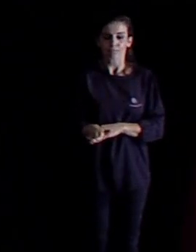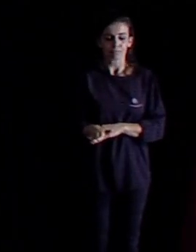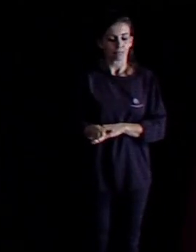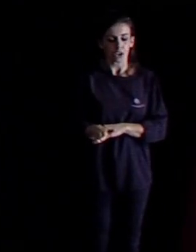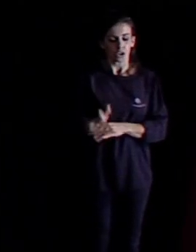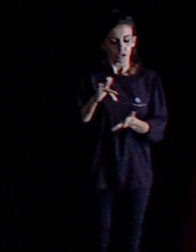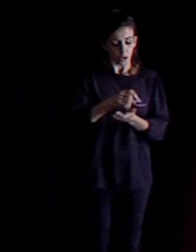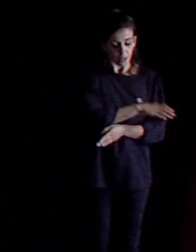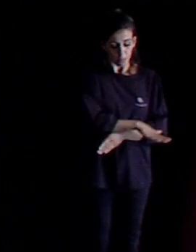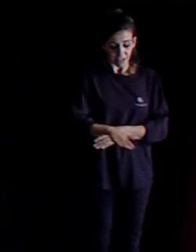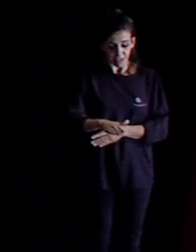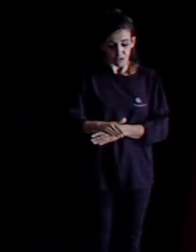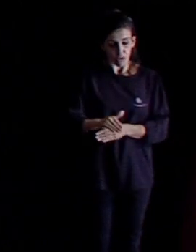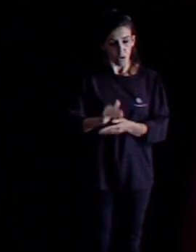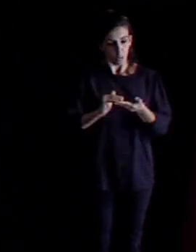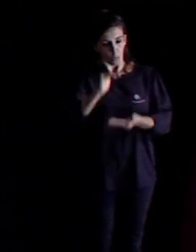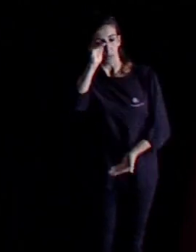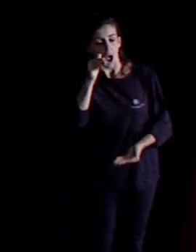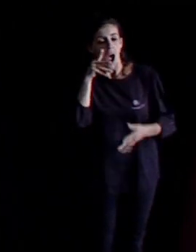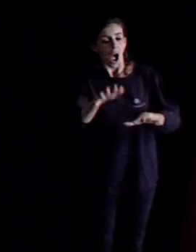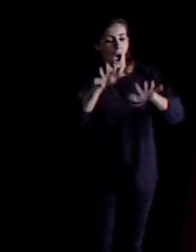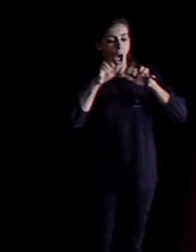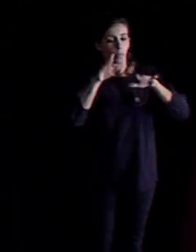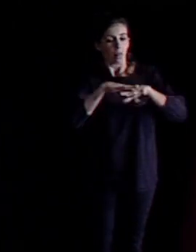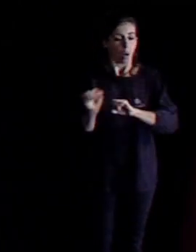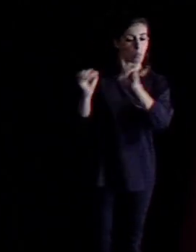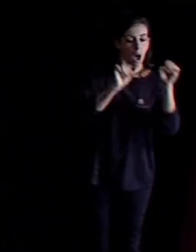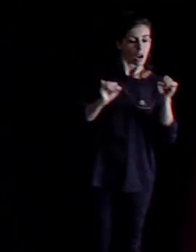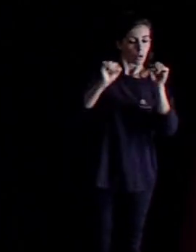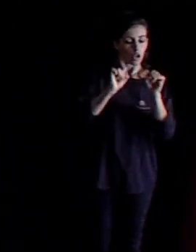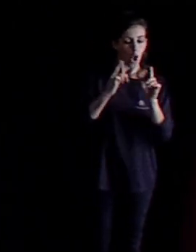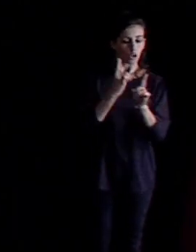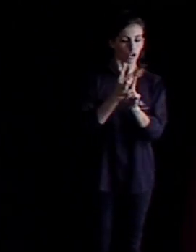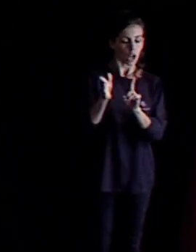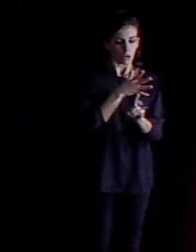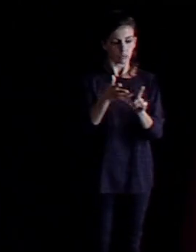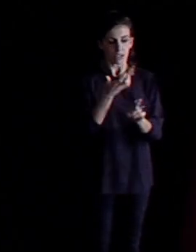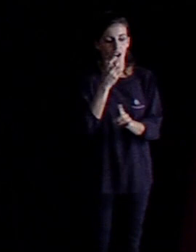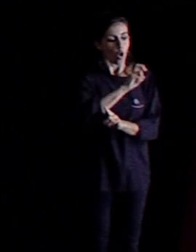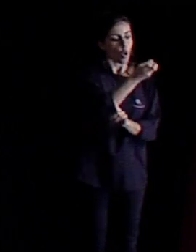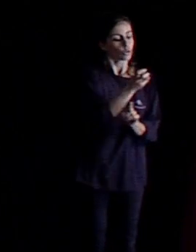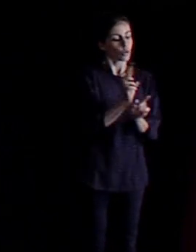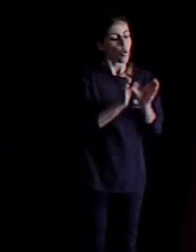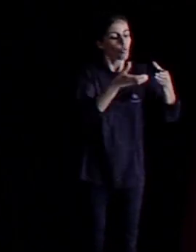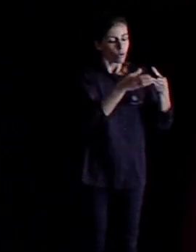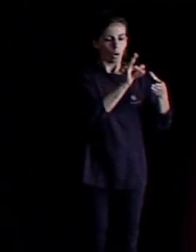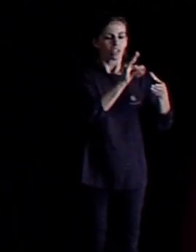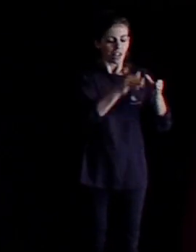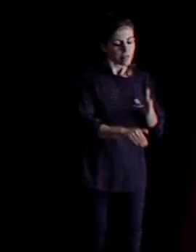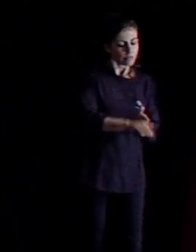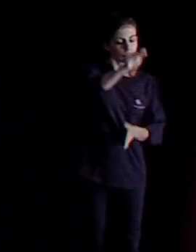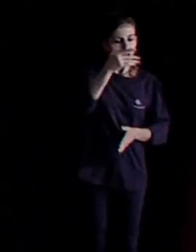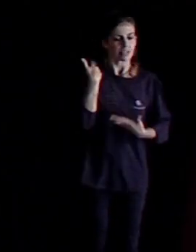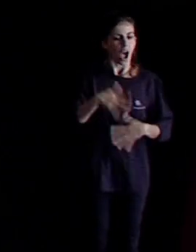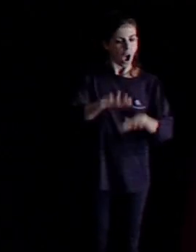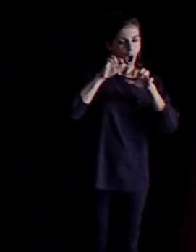desde pequeños a protegerse de las agresiones, cosa que los que pertenecen a otro grupo y a otro colectivo sí han aprendido desde pequeños.